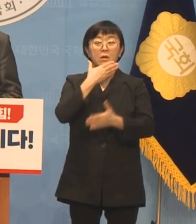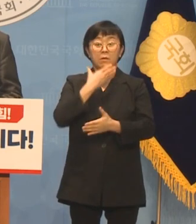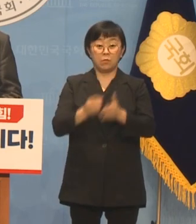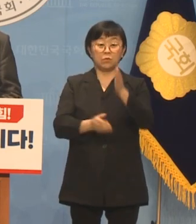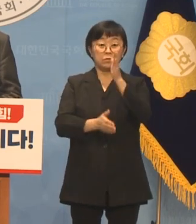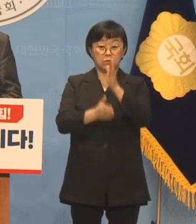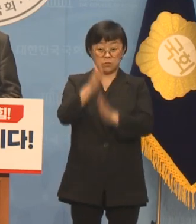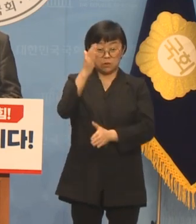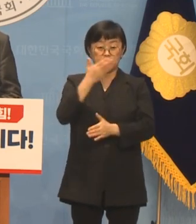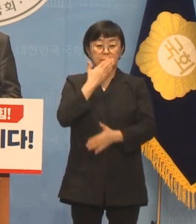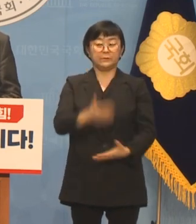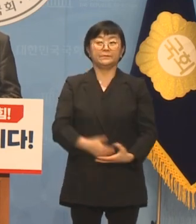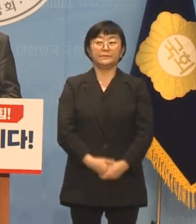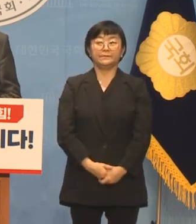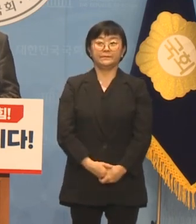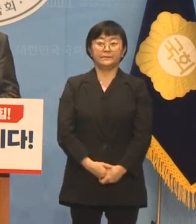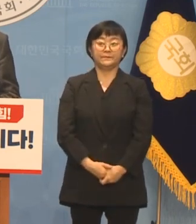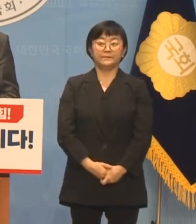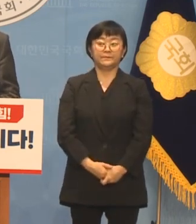행복도시가 될 것입니다.